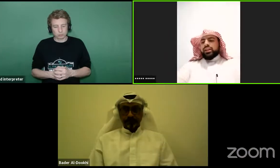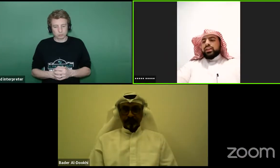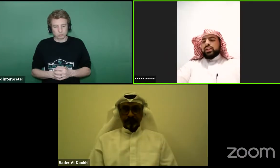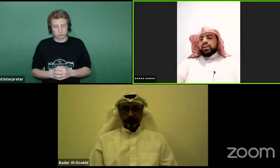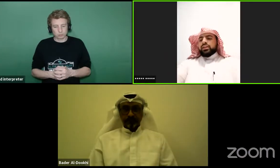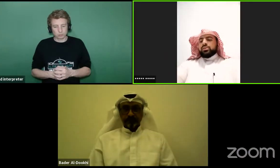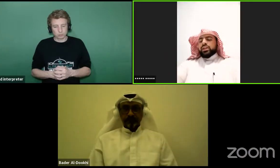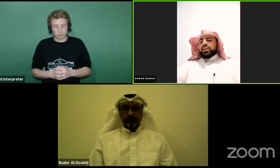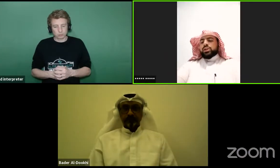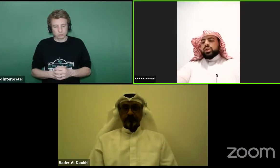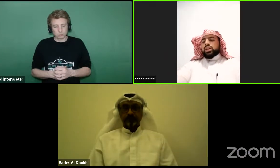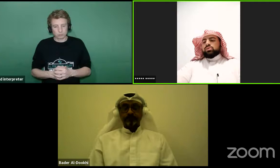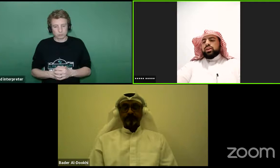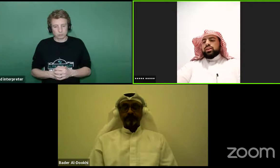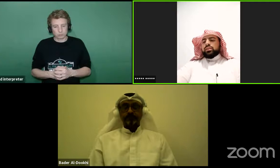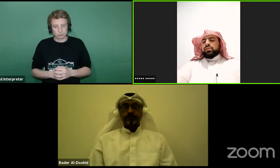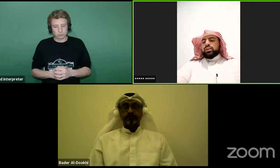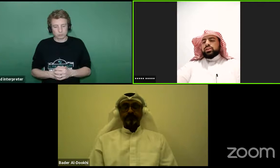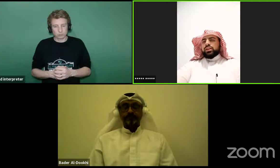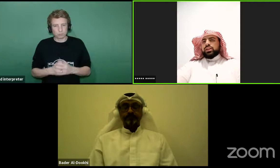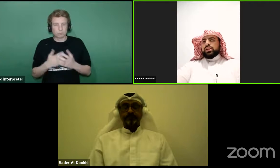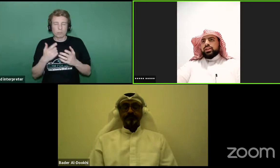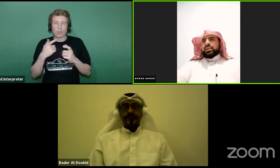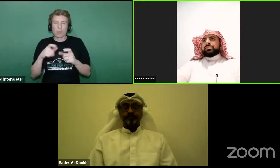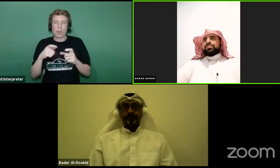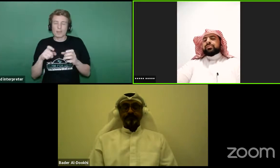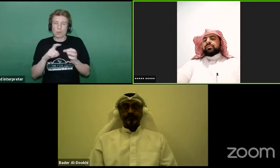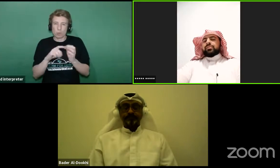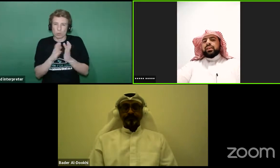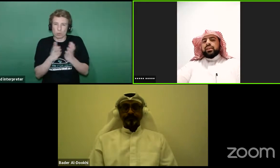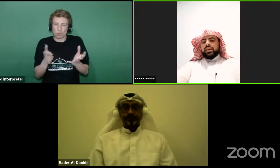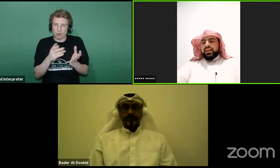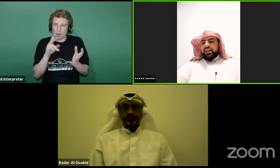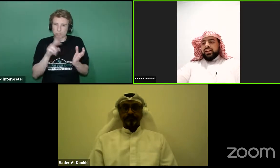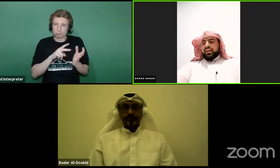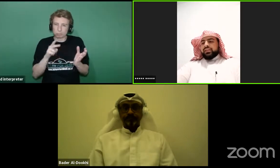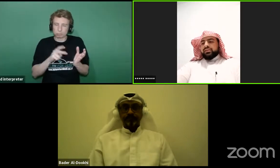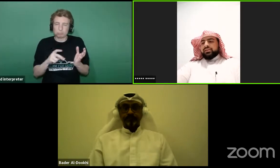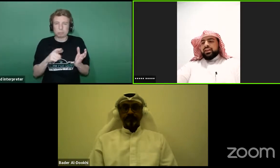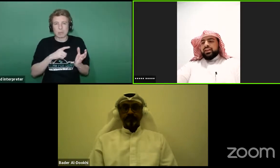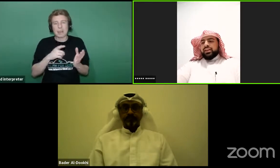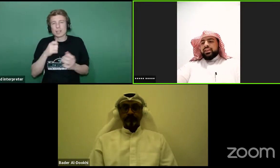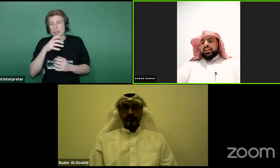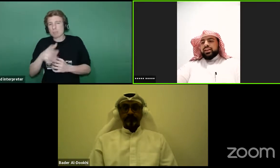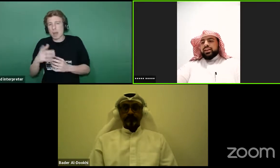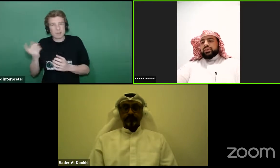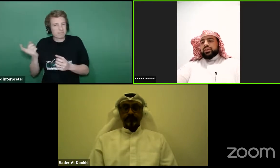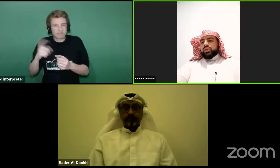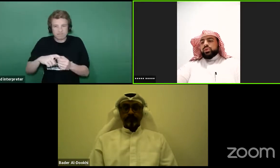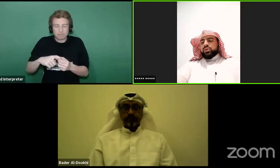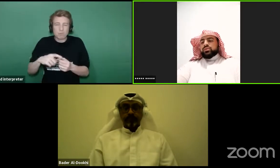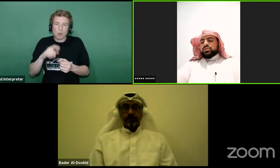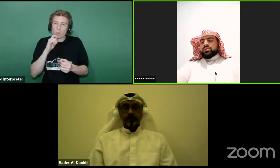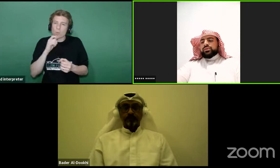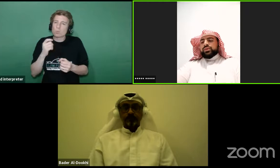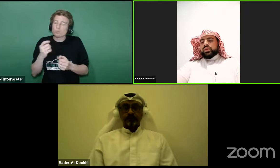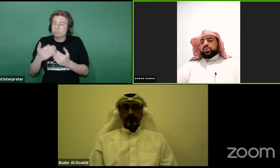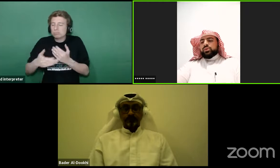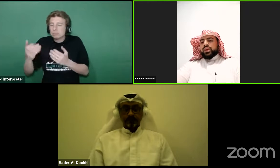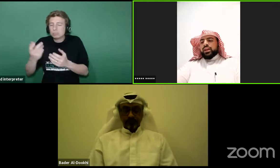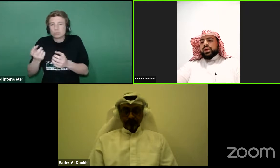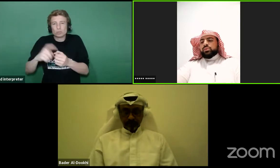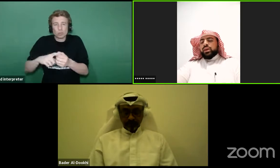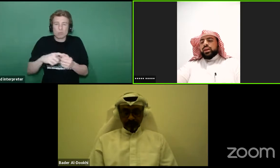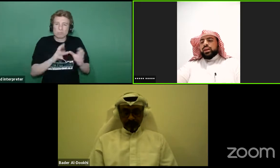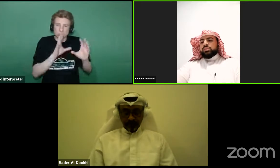أعوذ بالله من الشيطان الرجيم. إن الذين كفروا